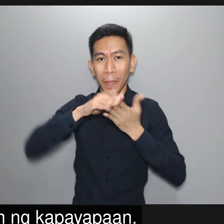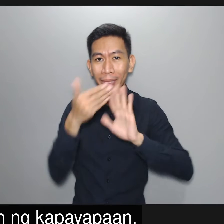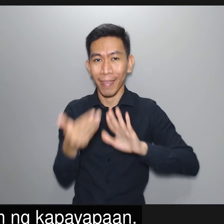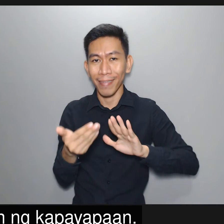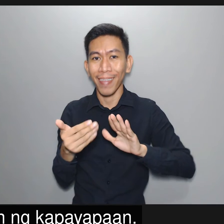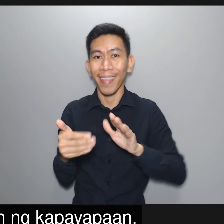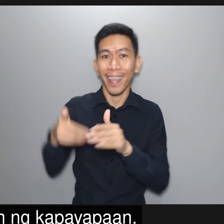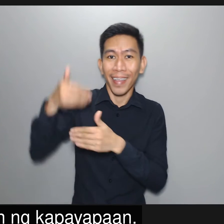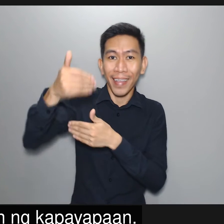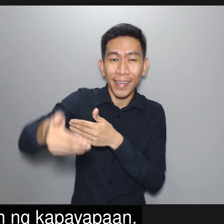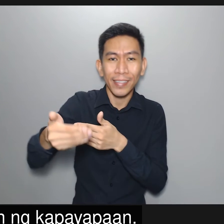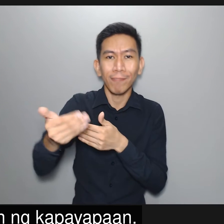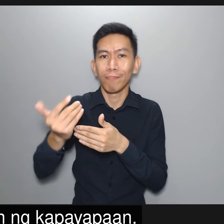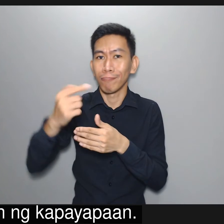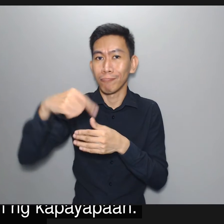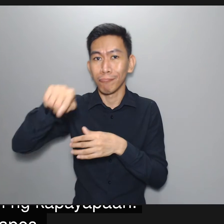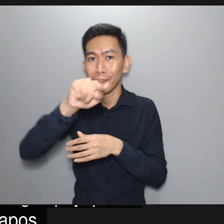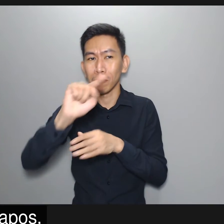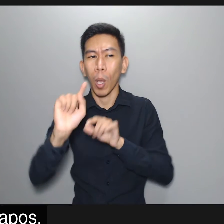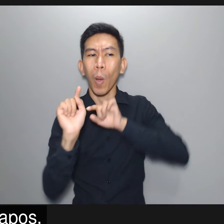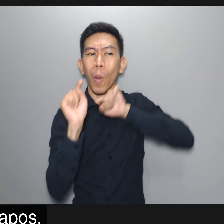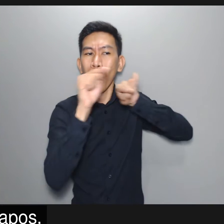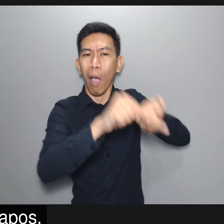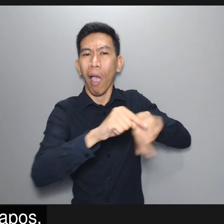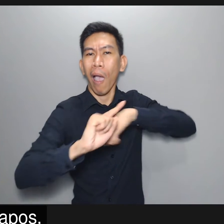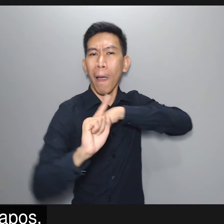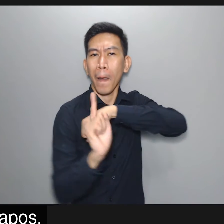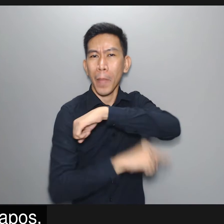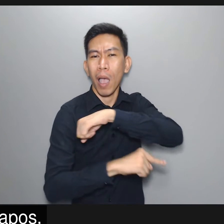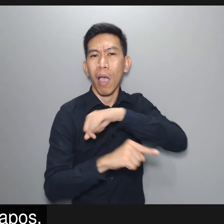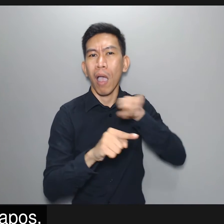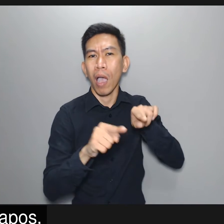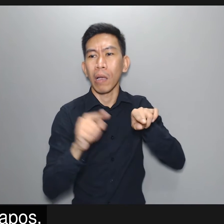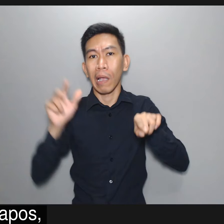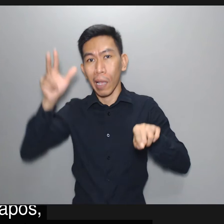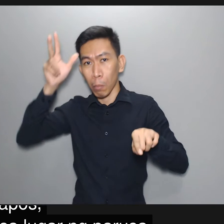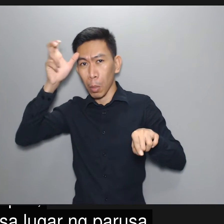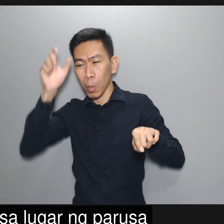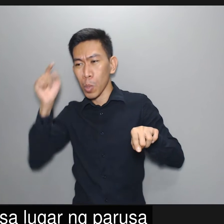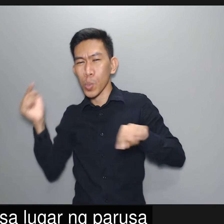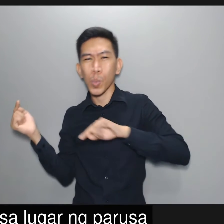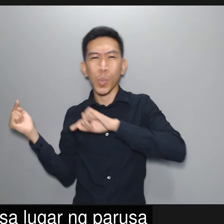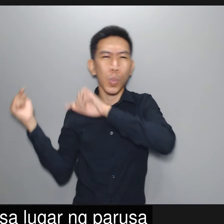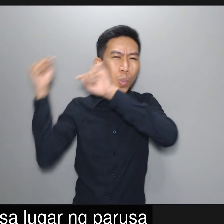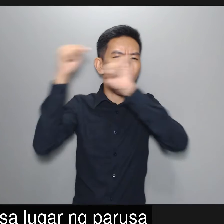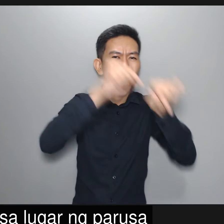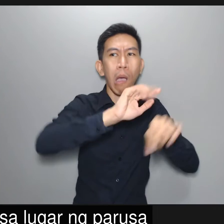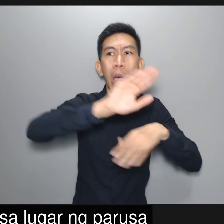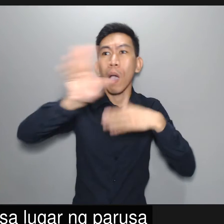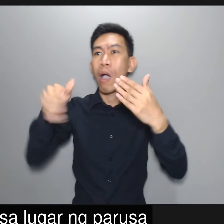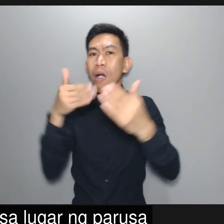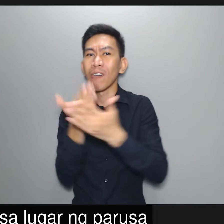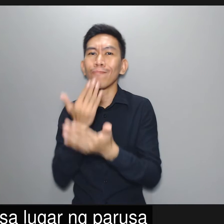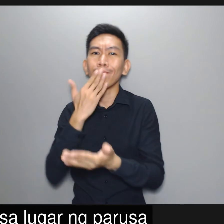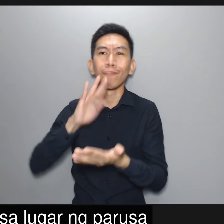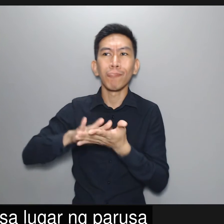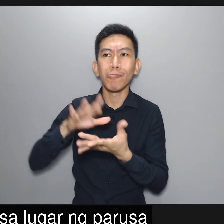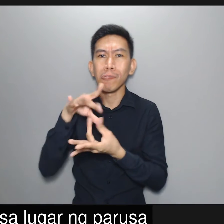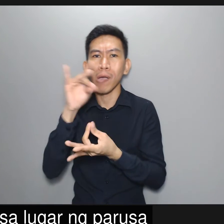na pupunta sa lugar ng parusa kung saan pupunta si Satanas at ang lahat ng masasamang espiritu.